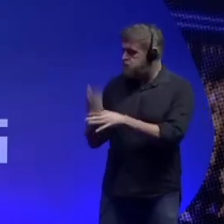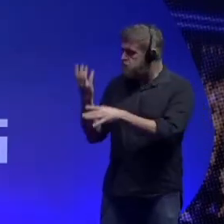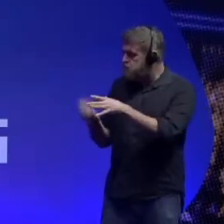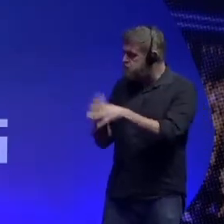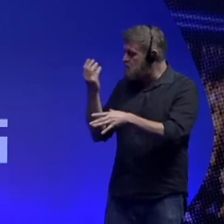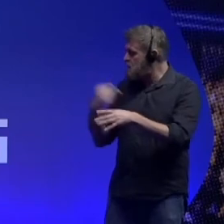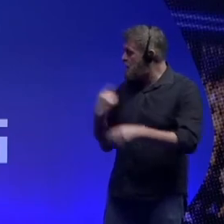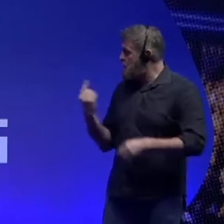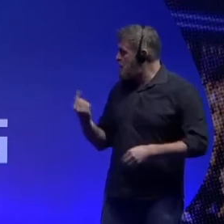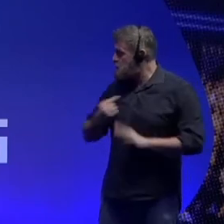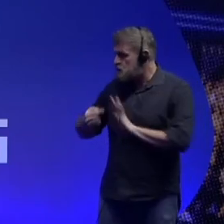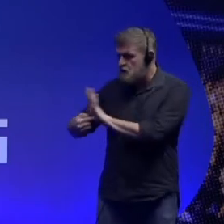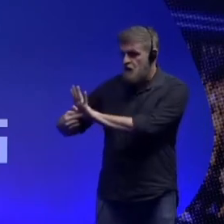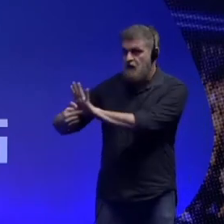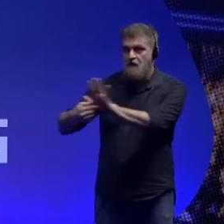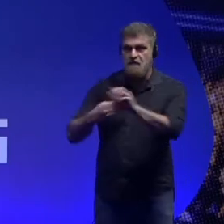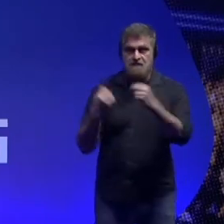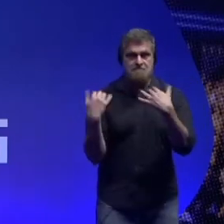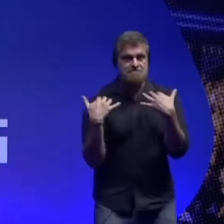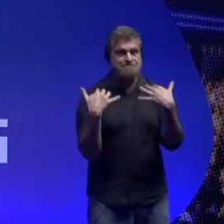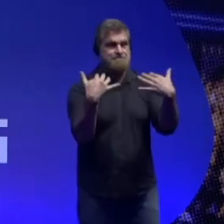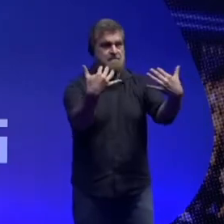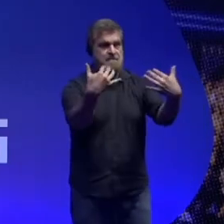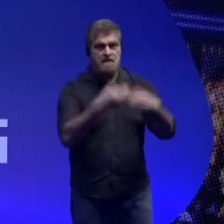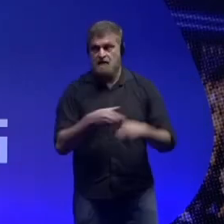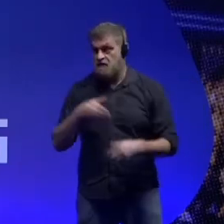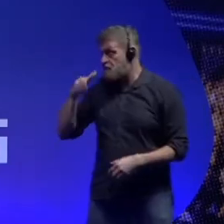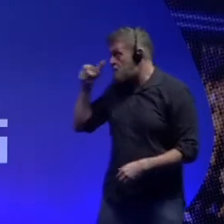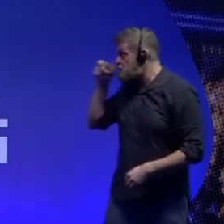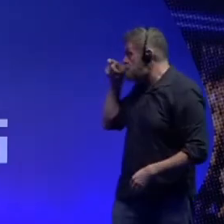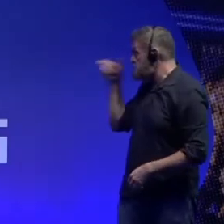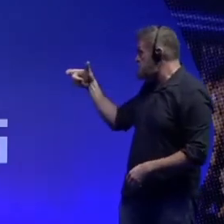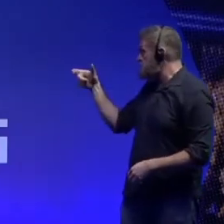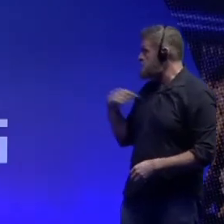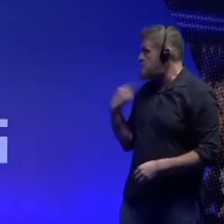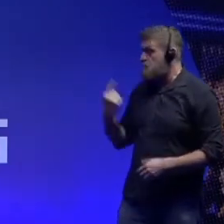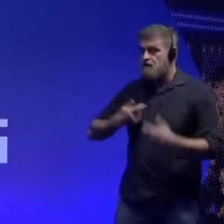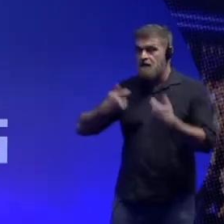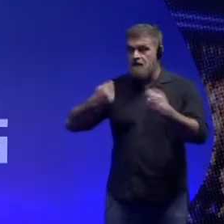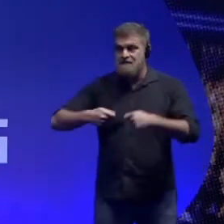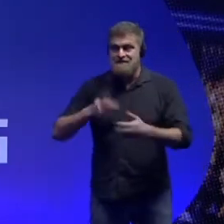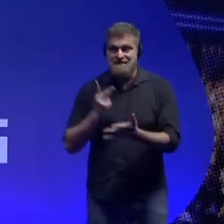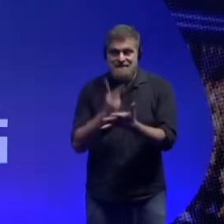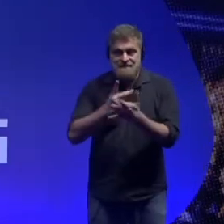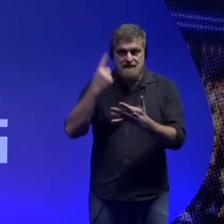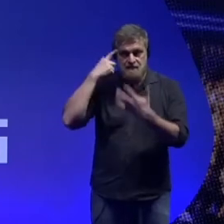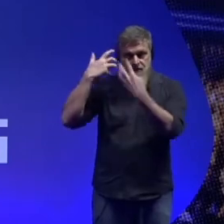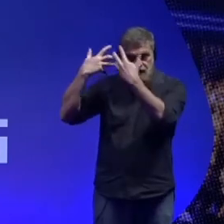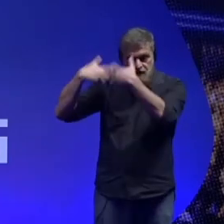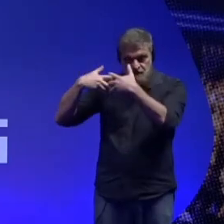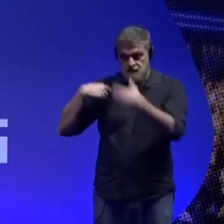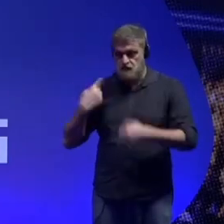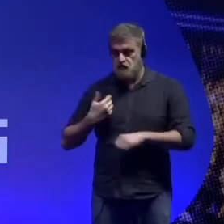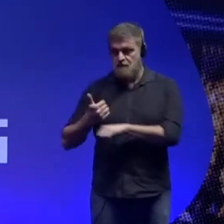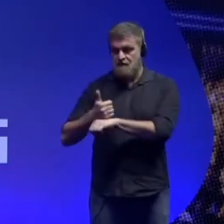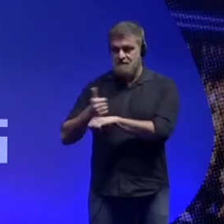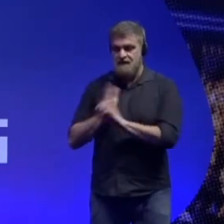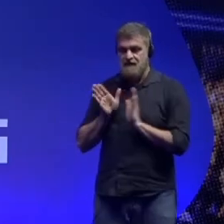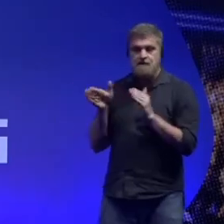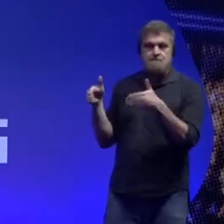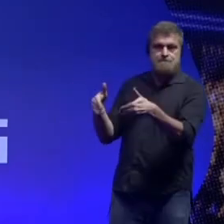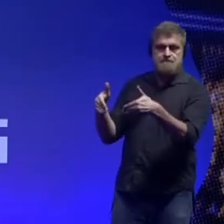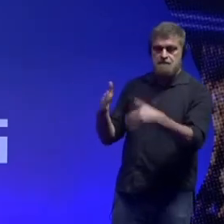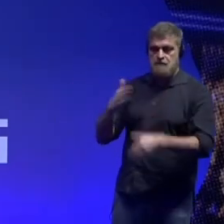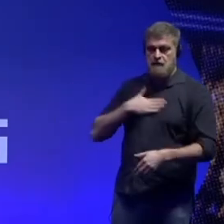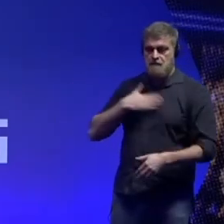a gente traz a uma arena como essa, né, Luciano? A gente precisa sempre refletir sobre os processos da nossa carreira. Eu falo, eu